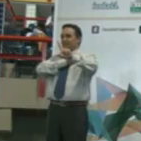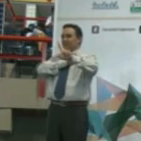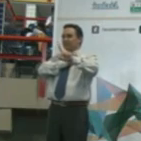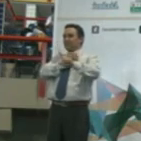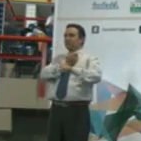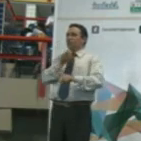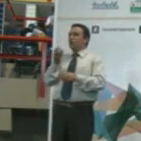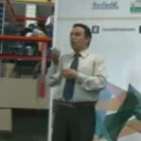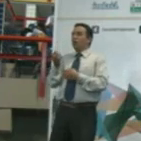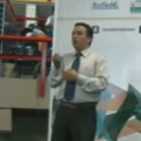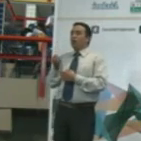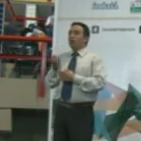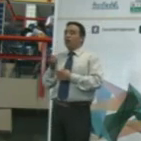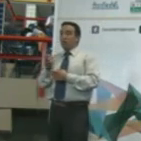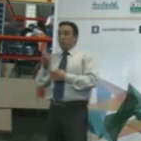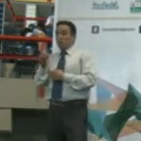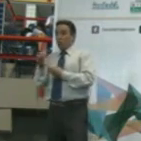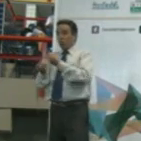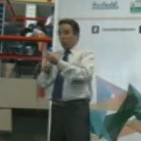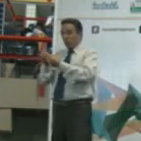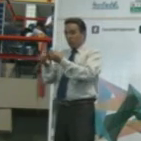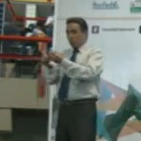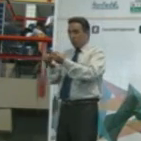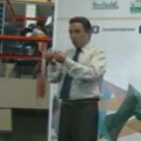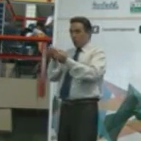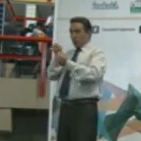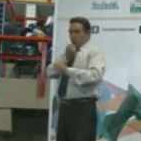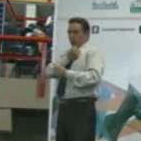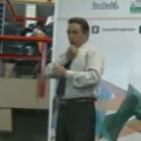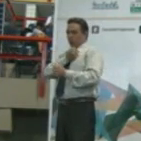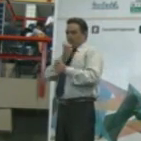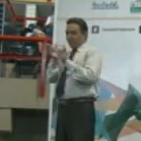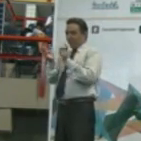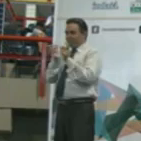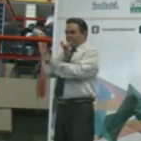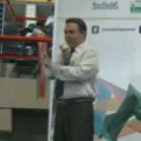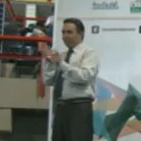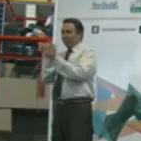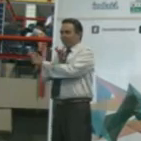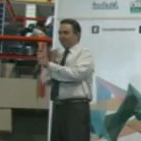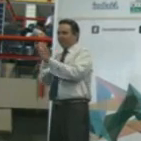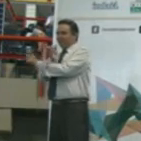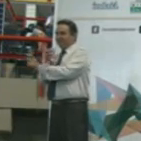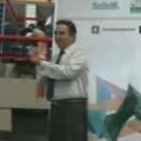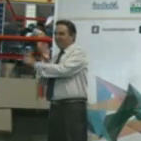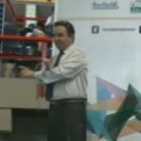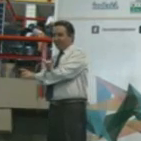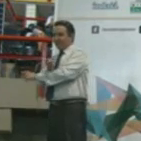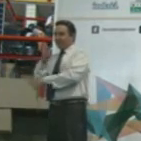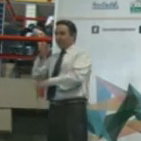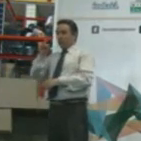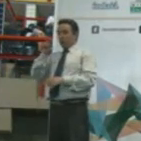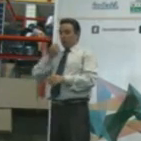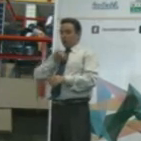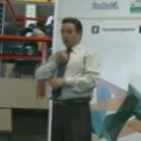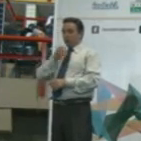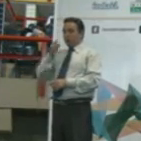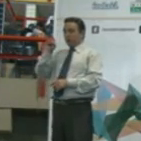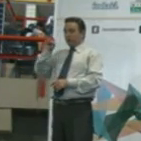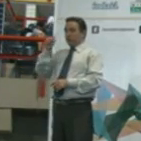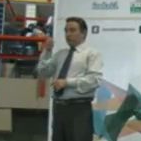ser obtidas trocando a posição dos algarismos do número 12.345. Se